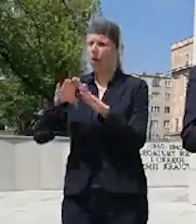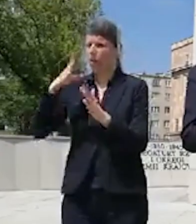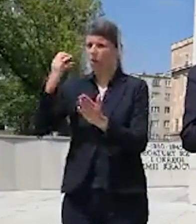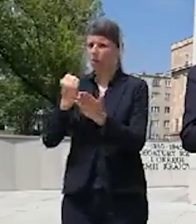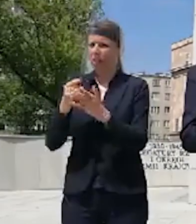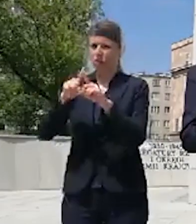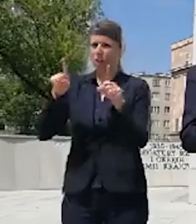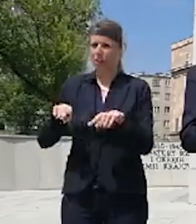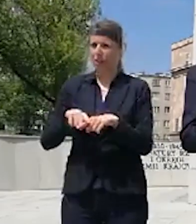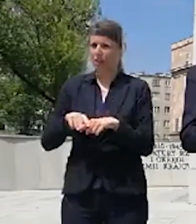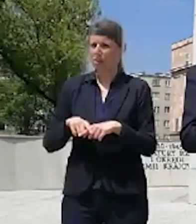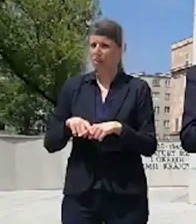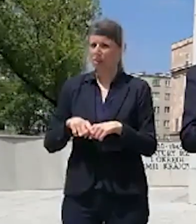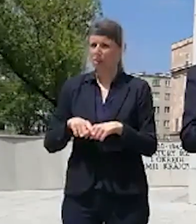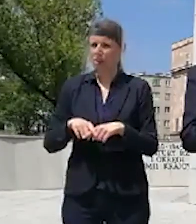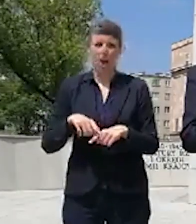publicznego.